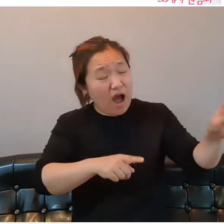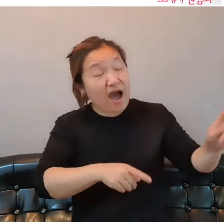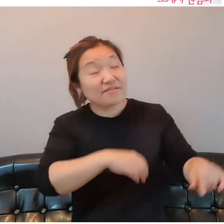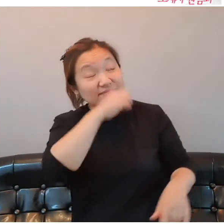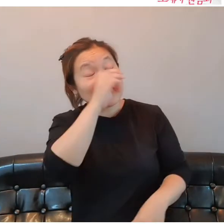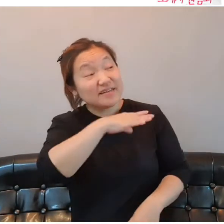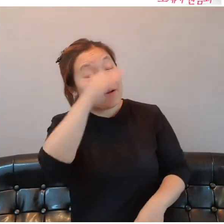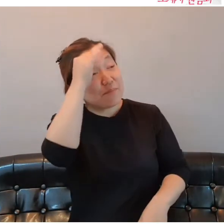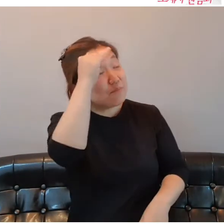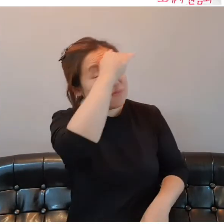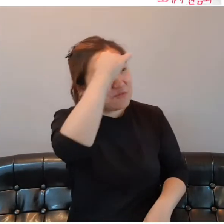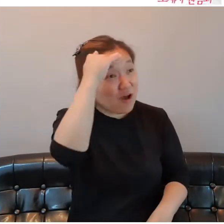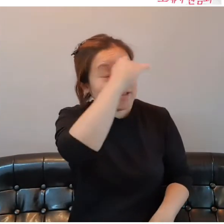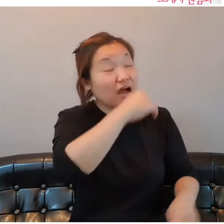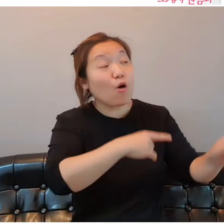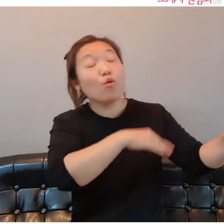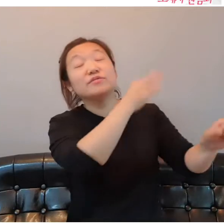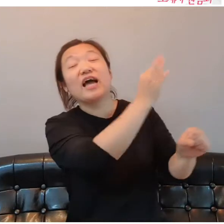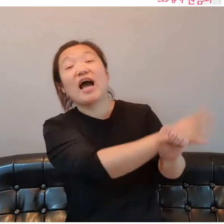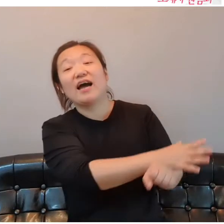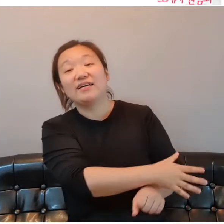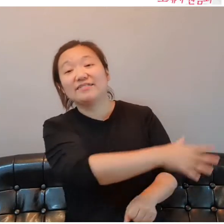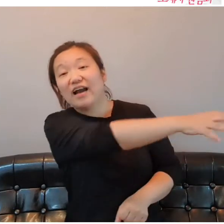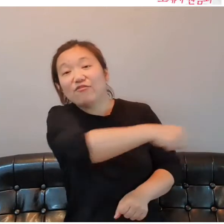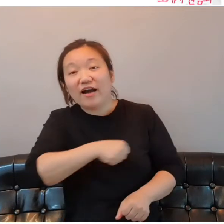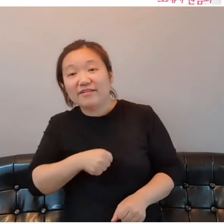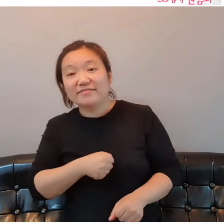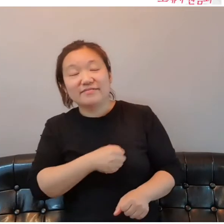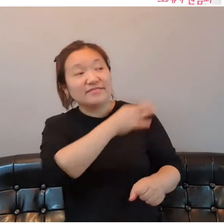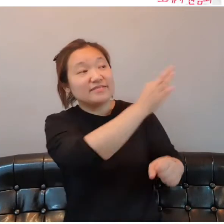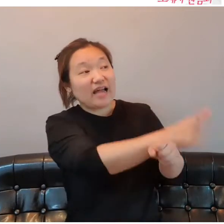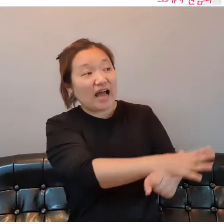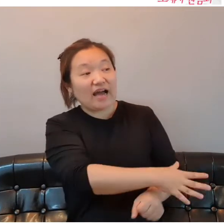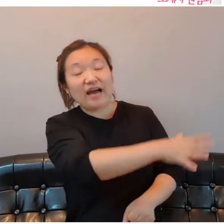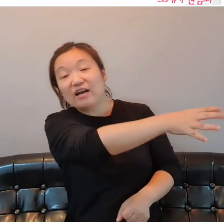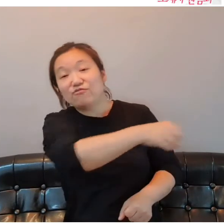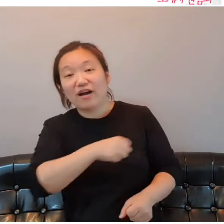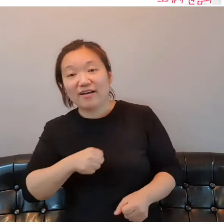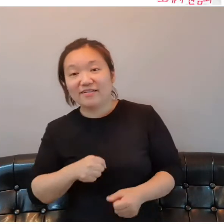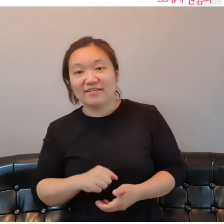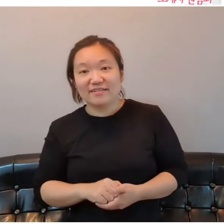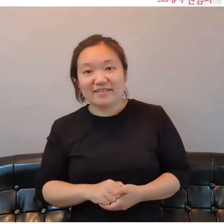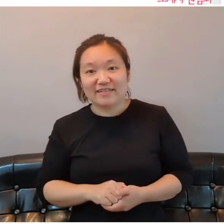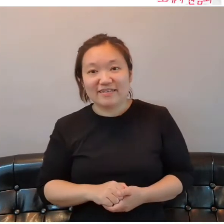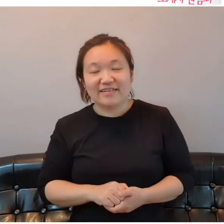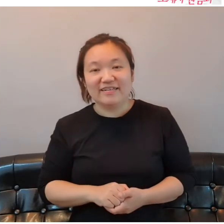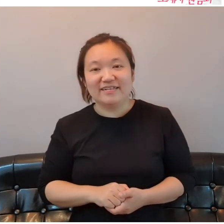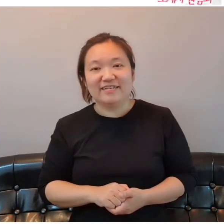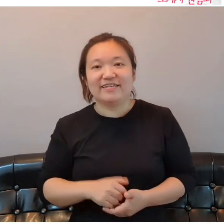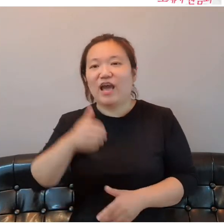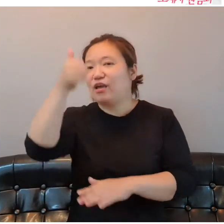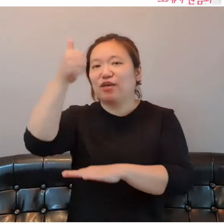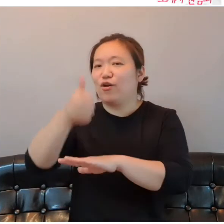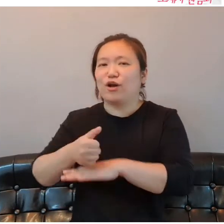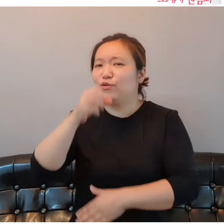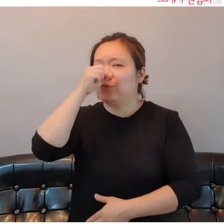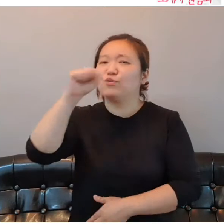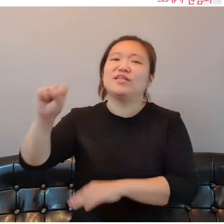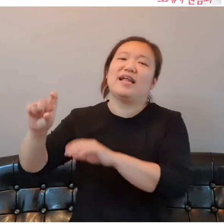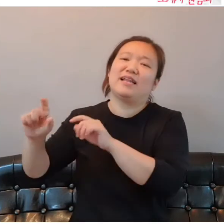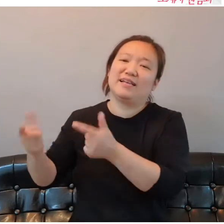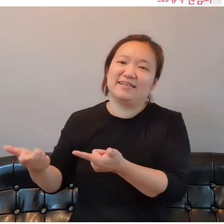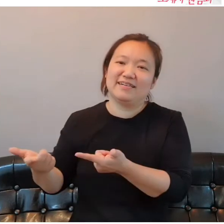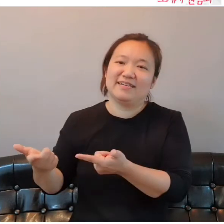있겠지만 성취감이나 만족감을 쇼핑에서 찾았던 지난날의 우리의 각자의 모습은 아닐까 합니다. 이제